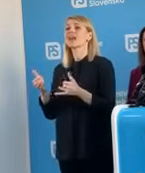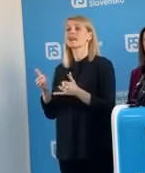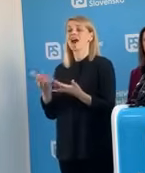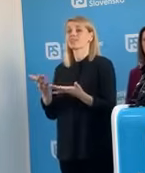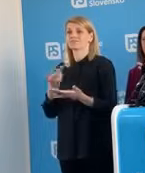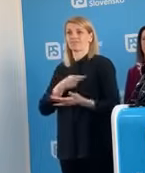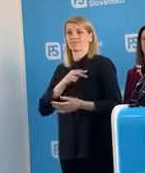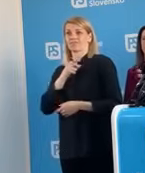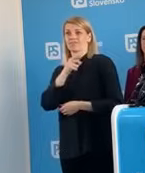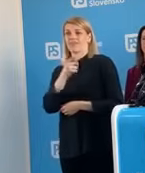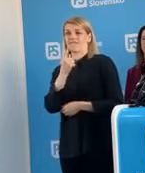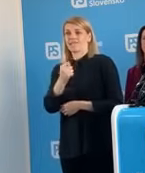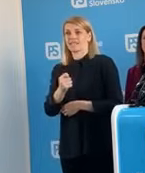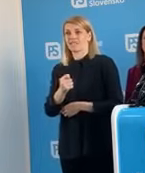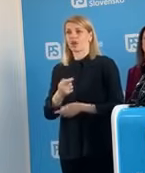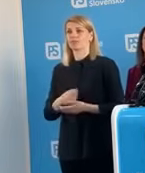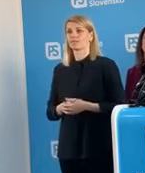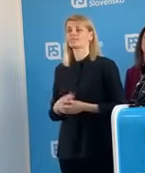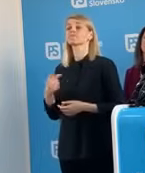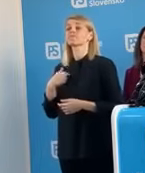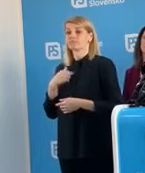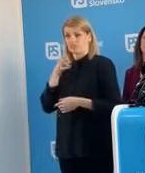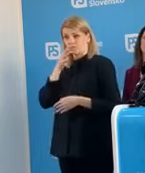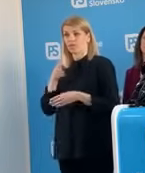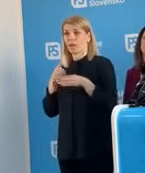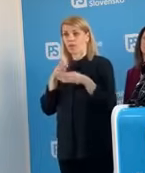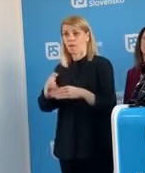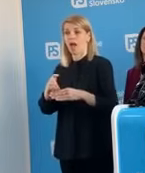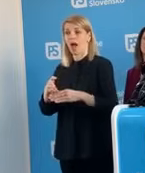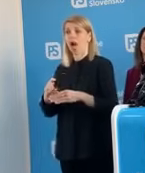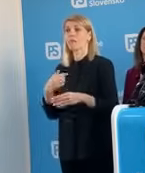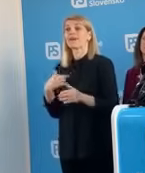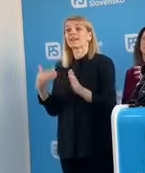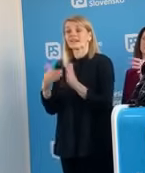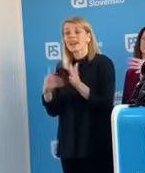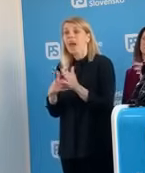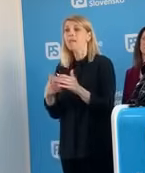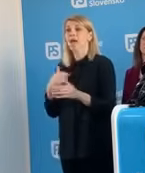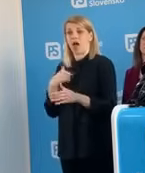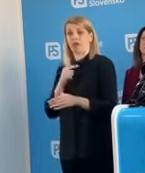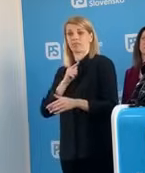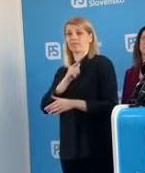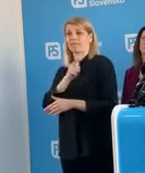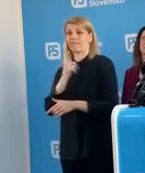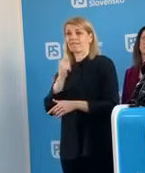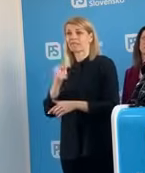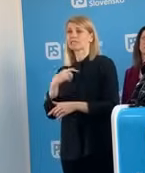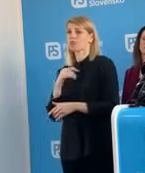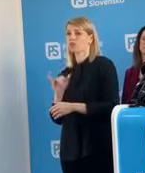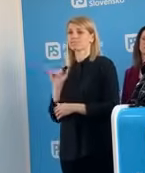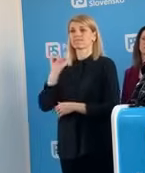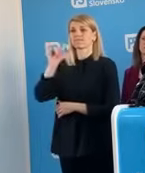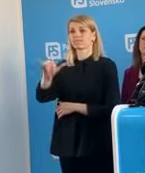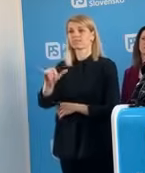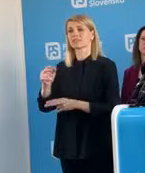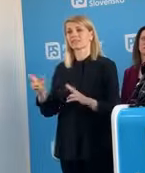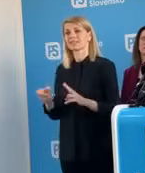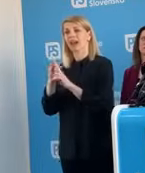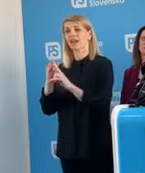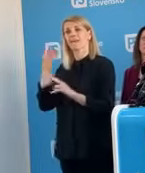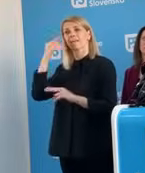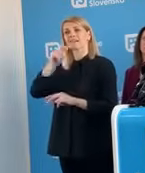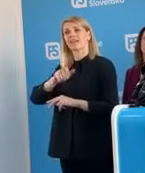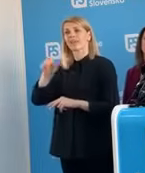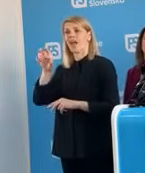strane Roberta Fica. My budeme pomáhať, ak treba, ja pôjdem sám s Robertom Ficom v dvojici do Bruselu sa stretnúť s predstaviteľmi Európskej